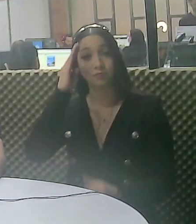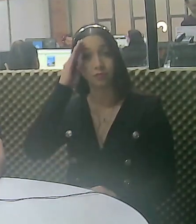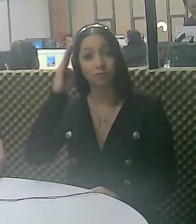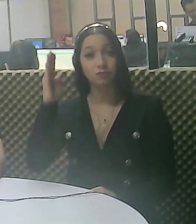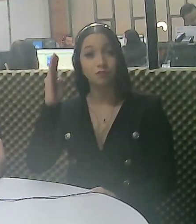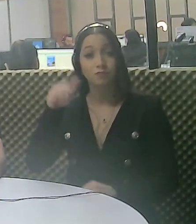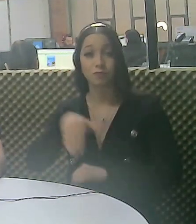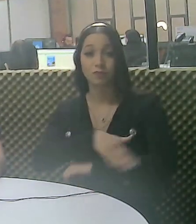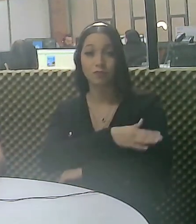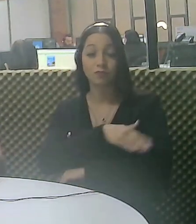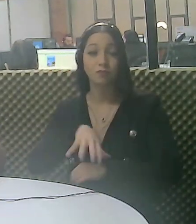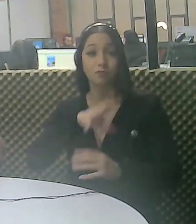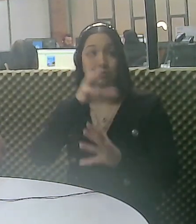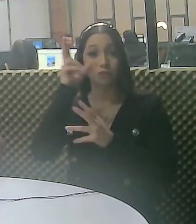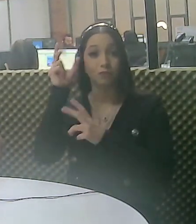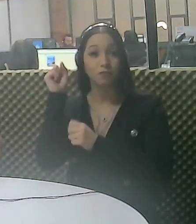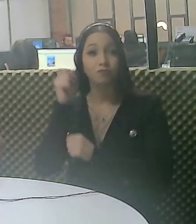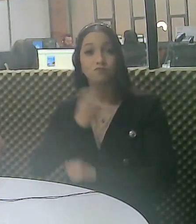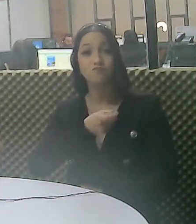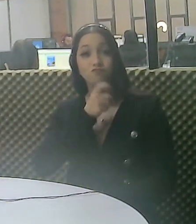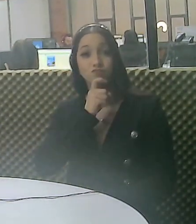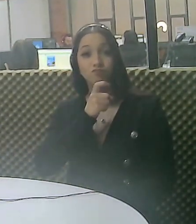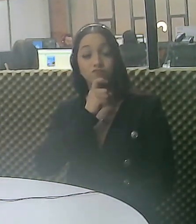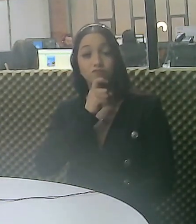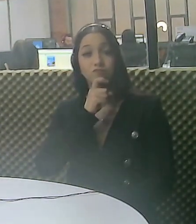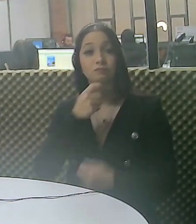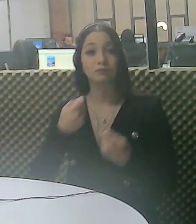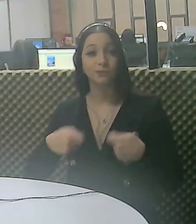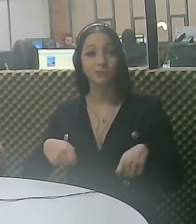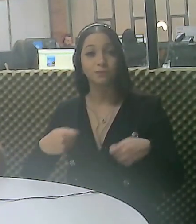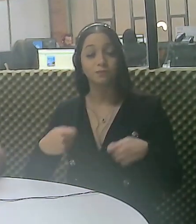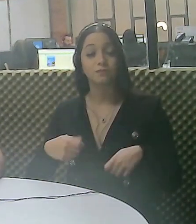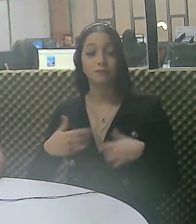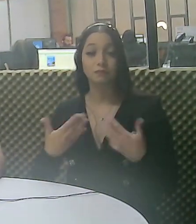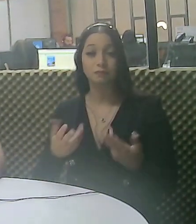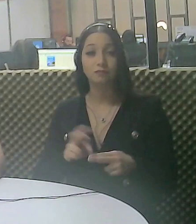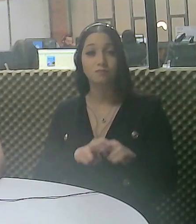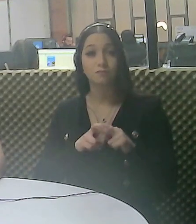as que estão na rua, passando frio e necessidade.